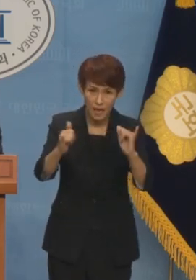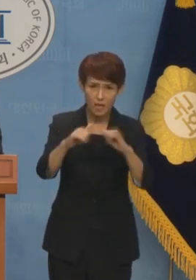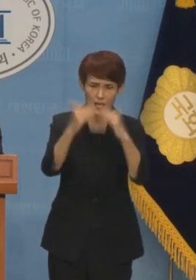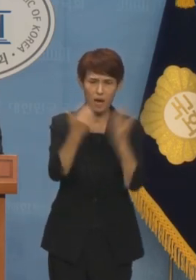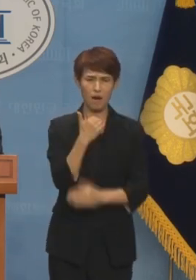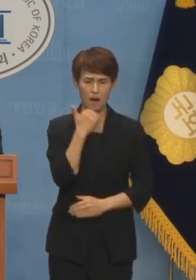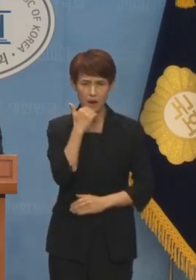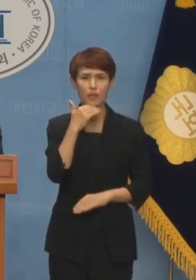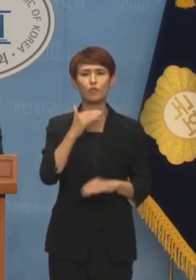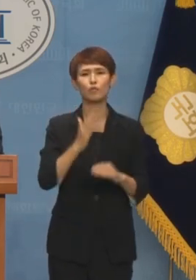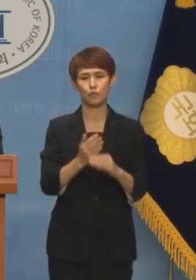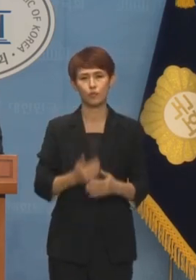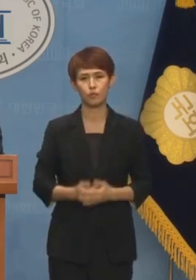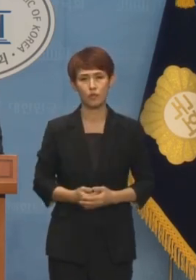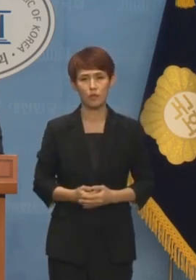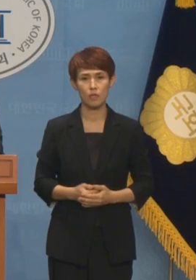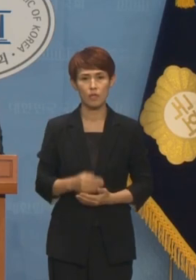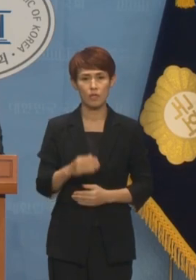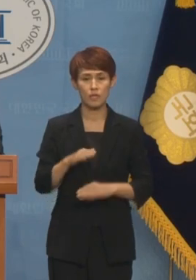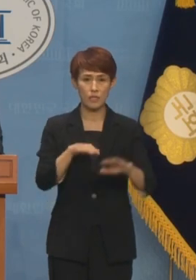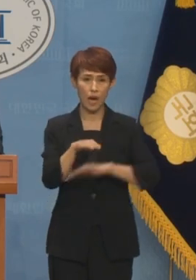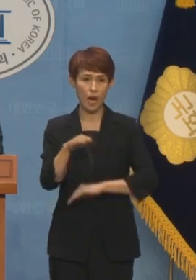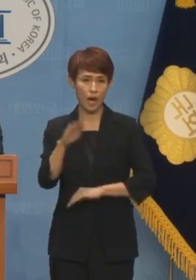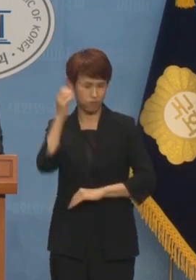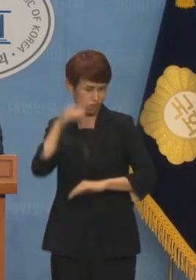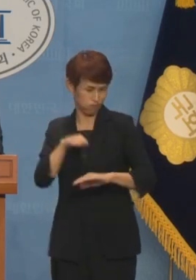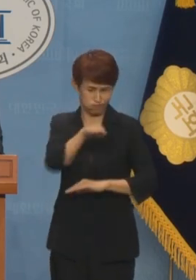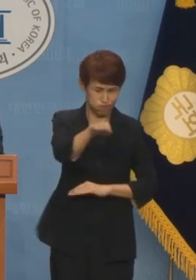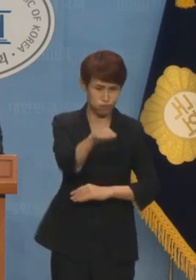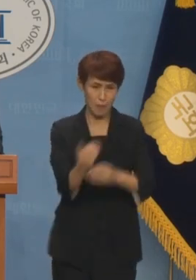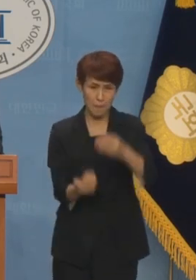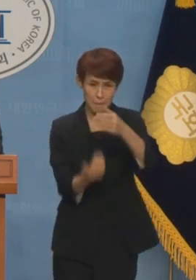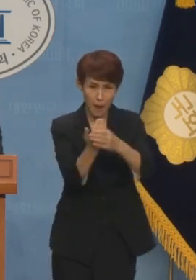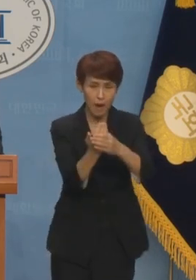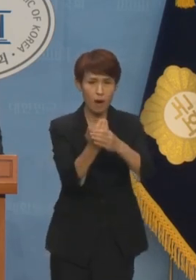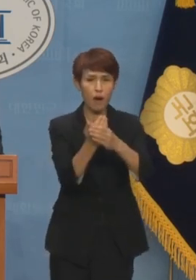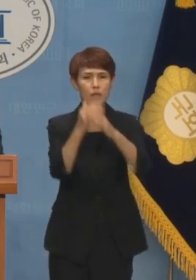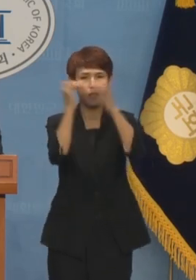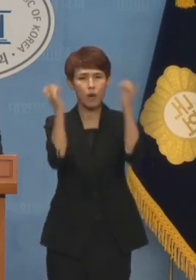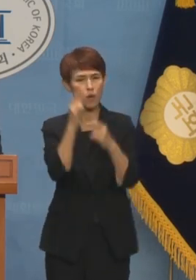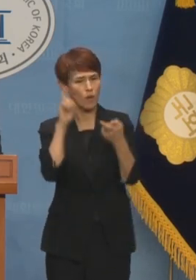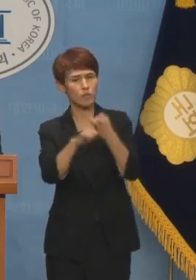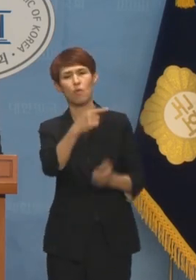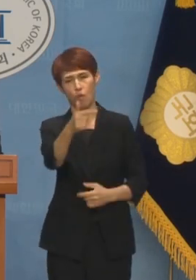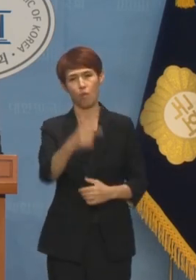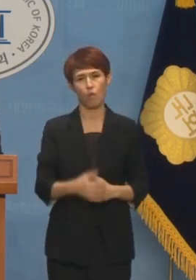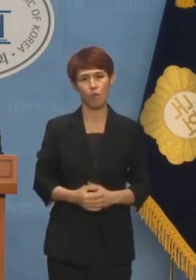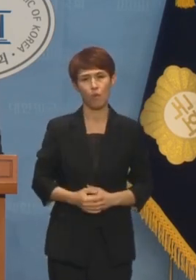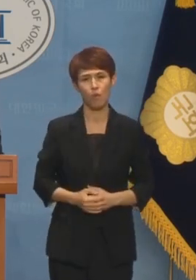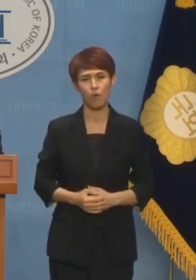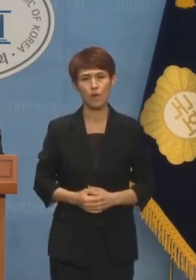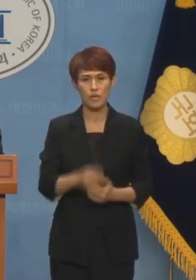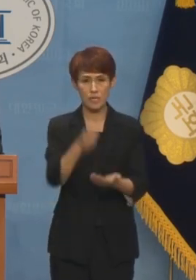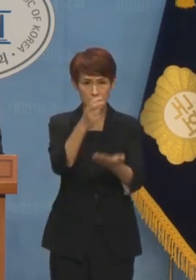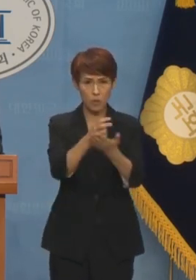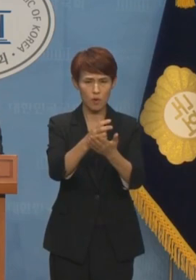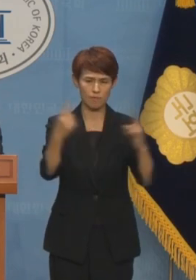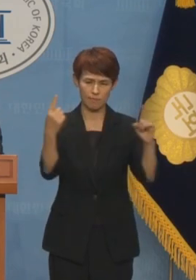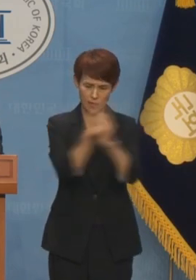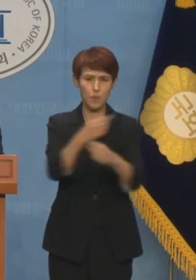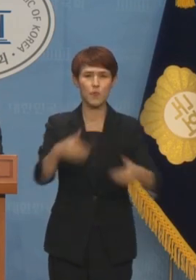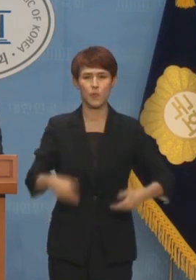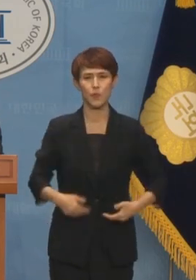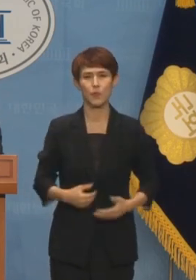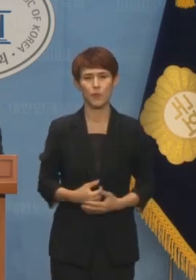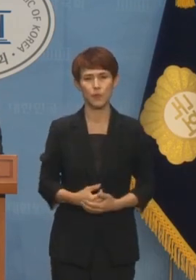급발진 의심 사고에 대한 사회적 관심이 그 어느 때보다도 높은 지금 실질적인 제도 개선을 이뤄내야